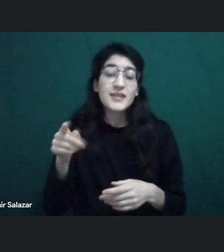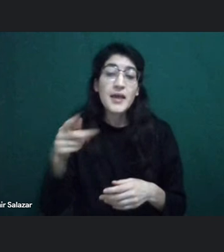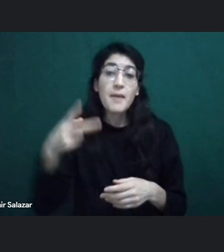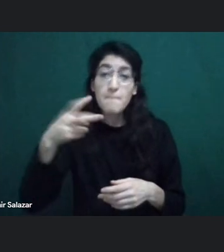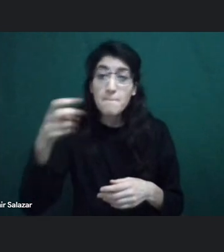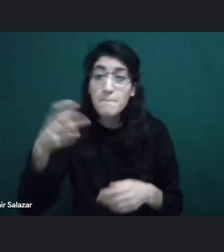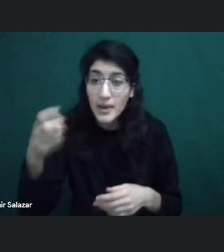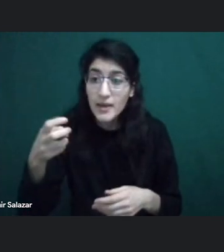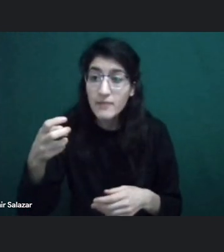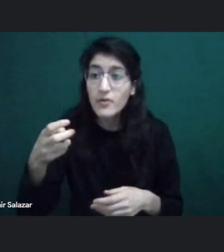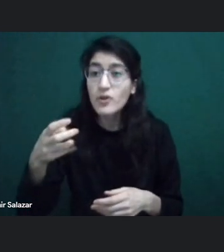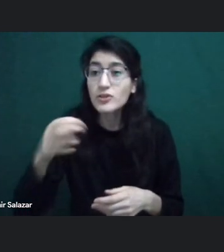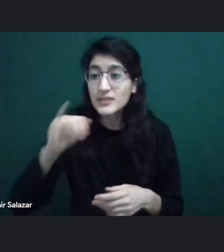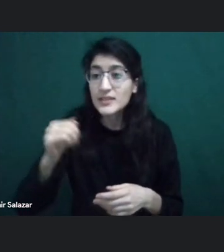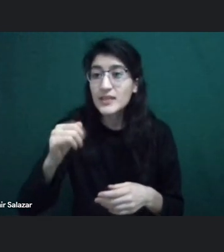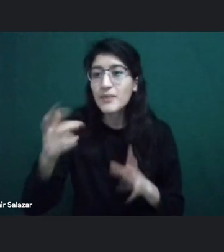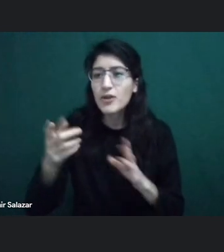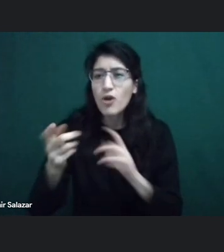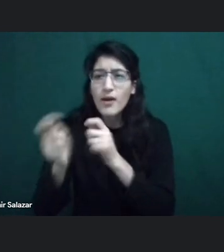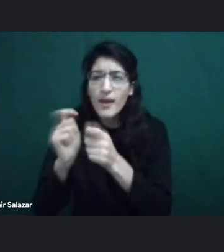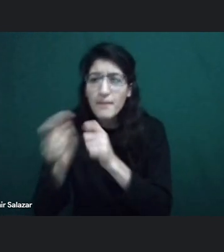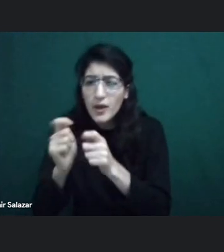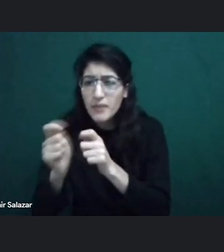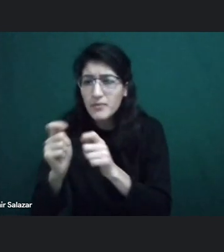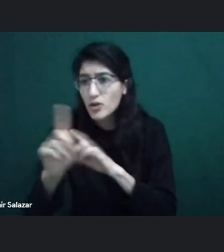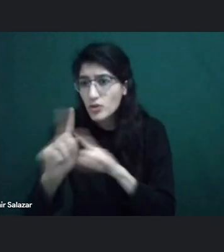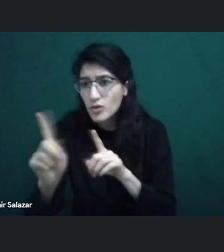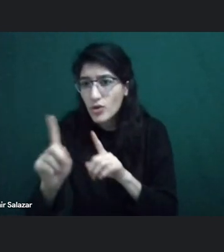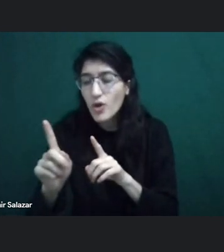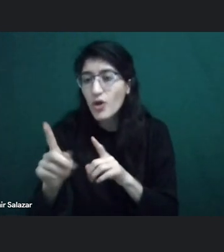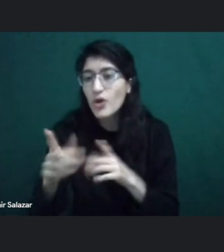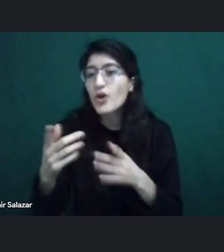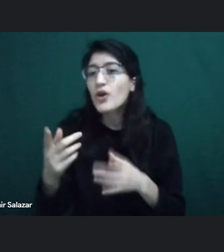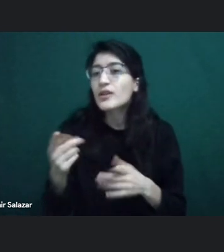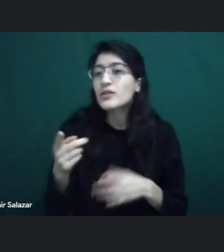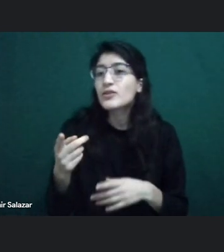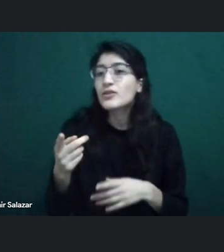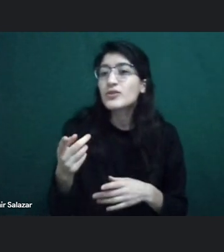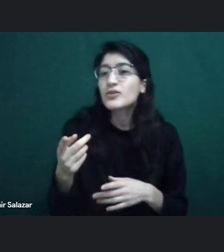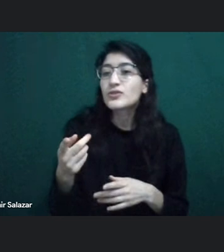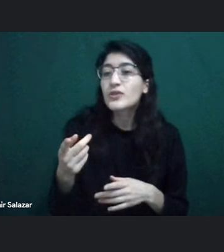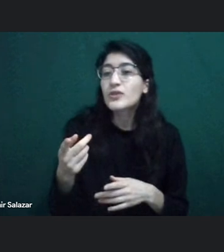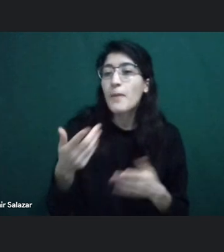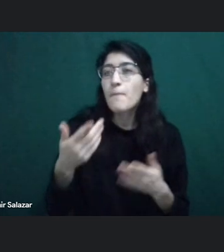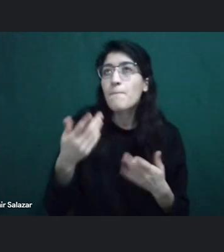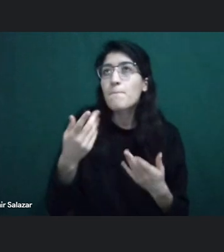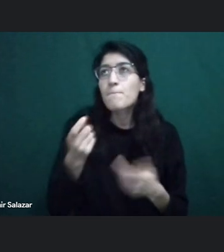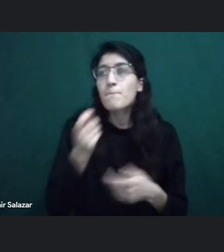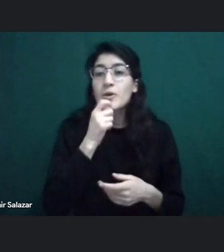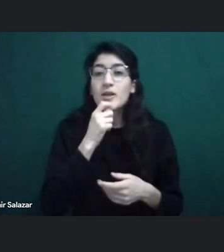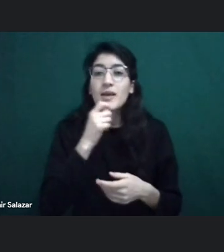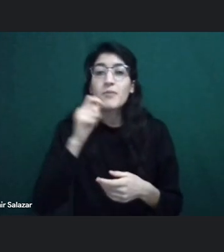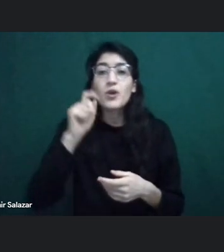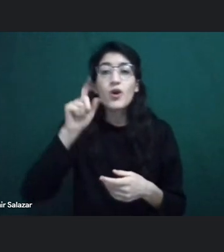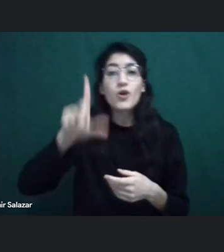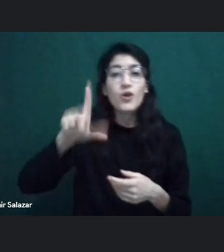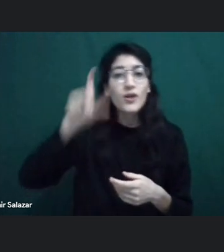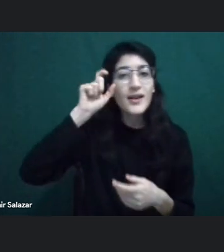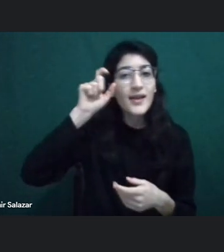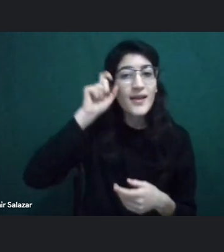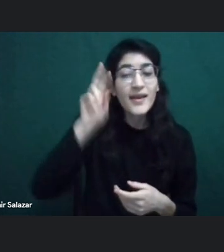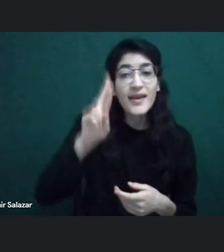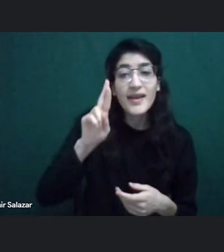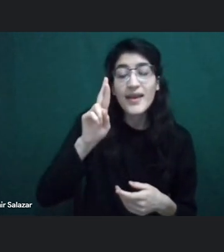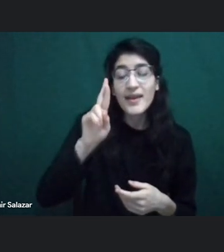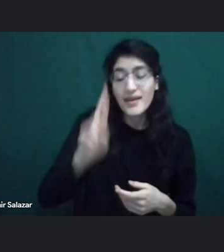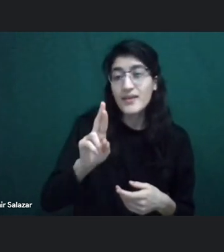Entonces hace referencia, también podemos decir leer o la lectura. Hace referencia a la acción,